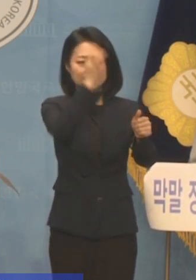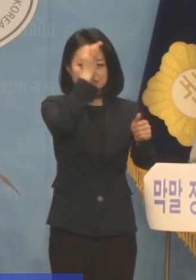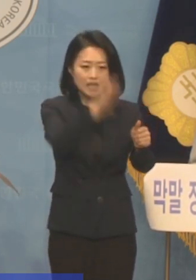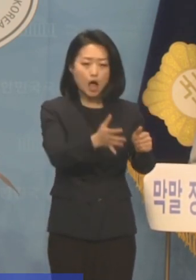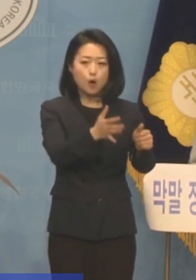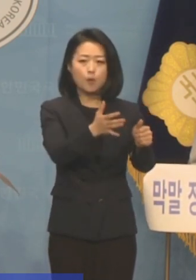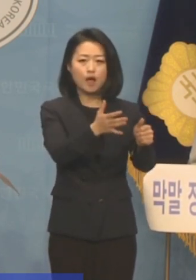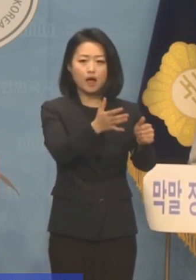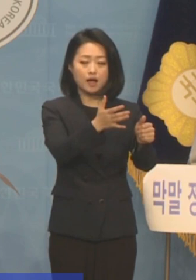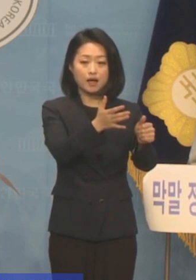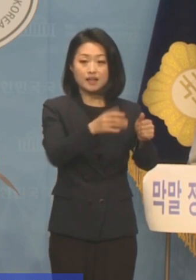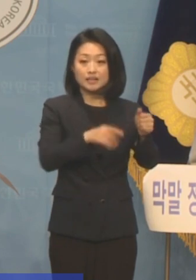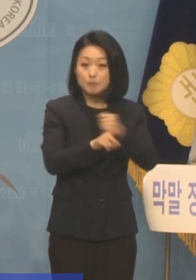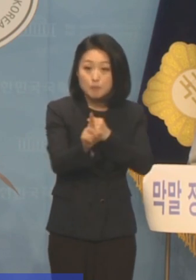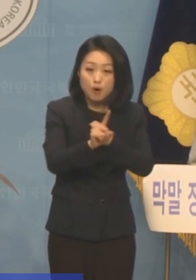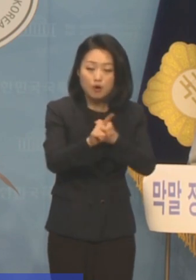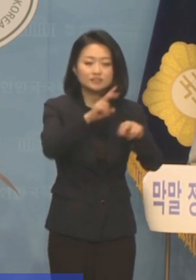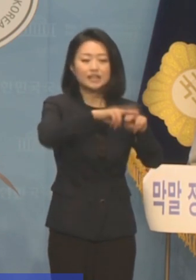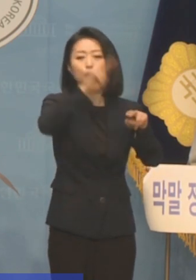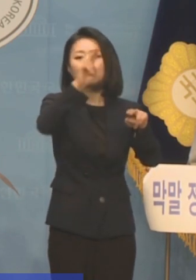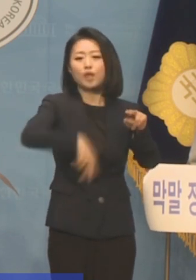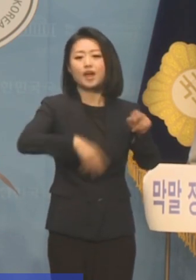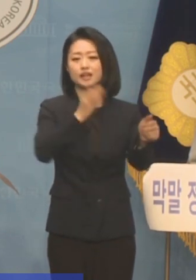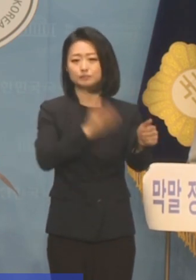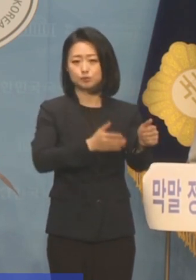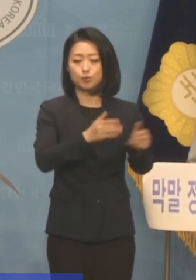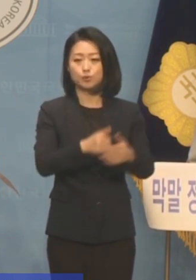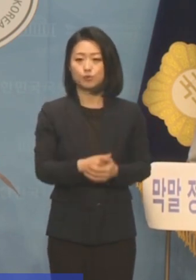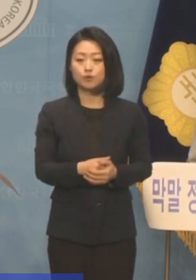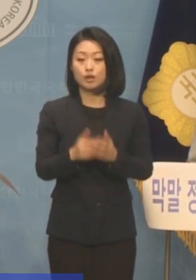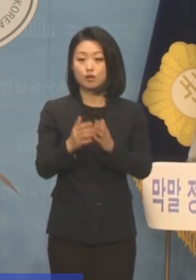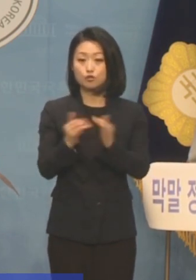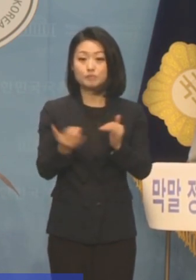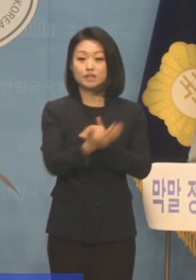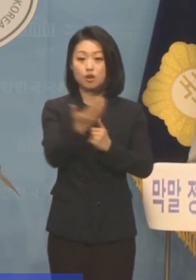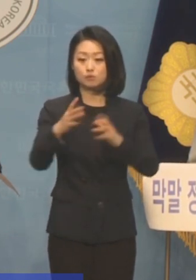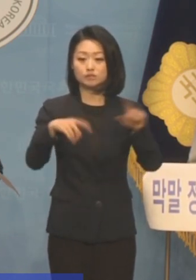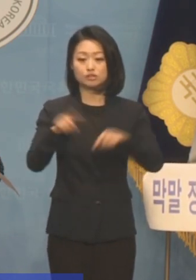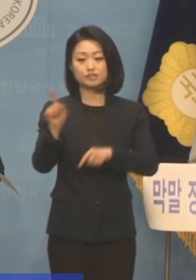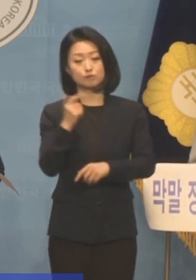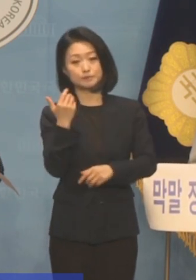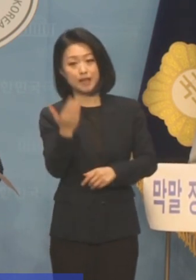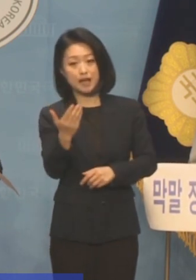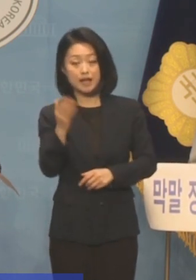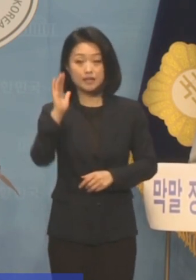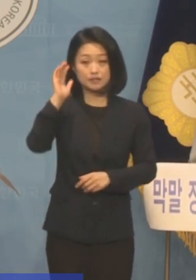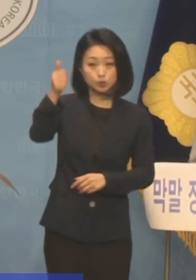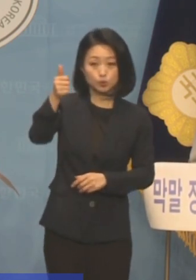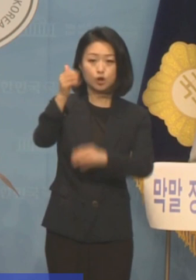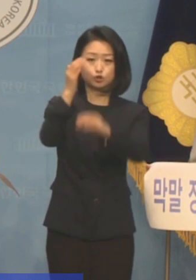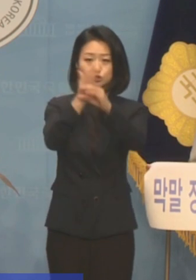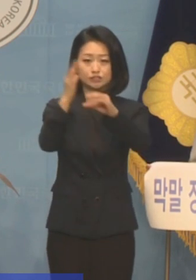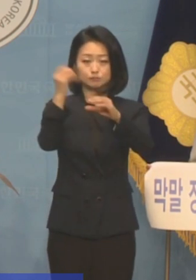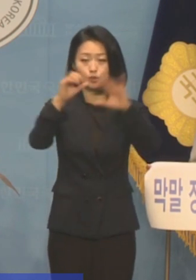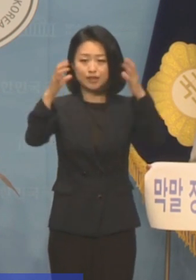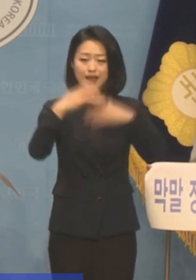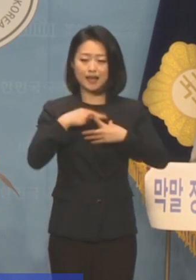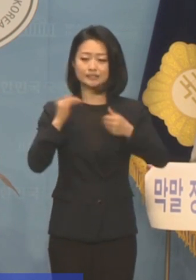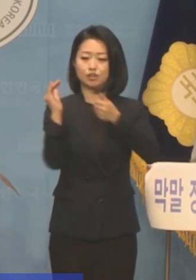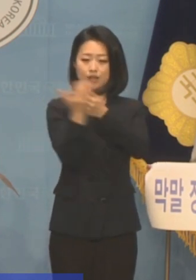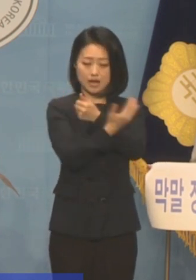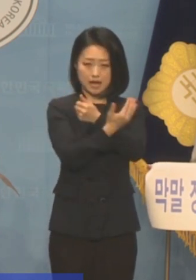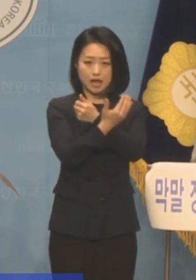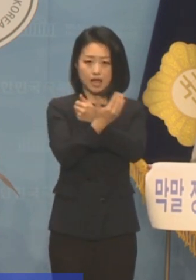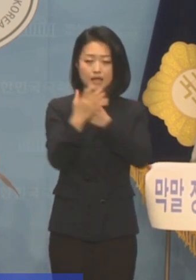사과는 사퇴하는 것뿐입니다 국민 여러분 정치가 무엇입니까 대통령을 중심으로 나라를 안전하게